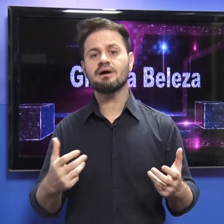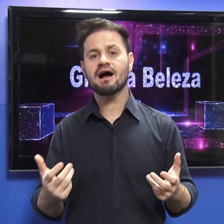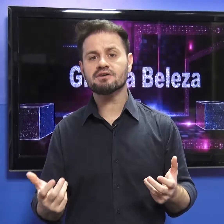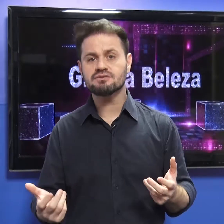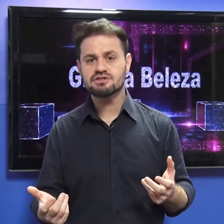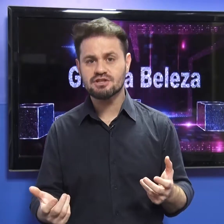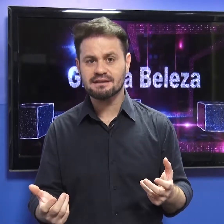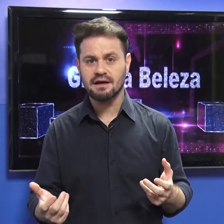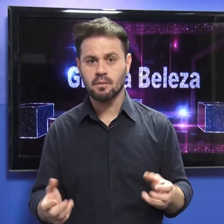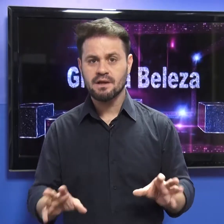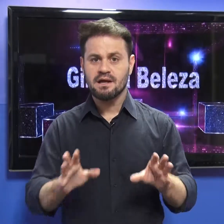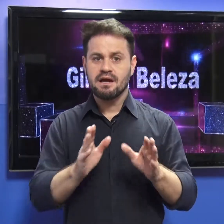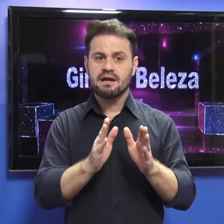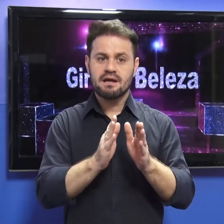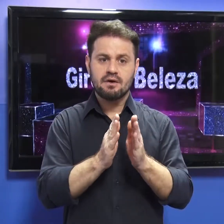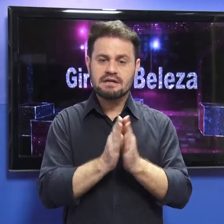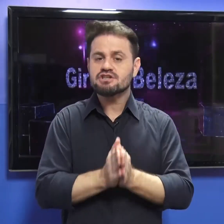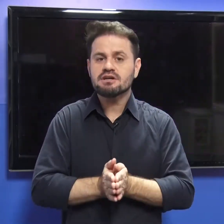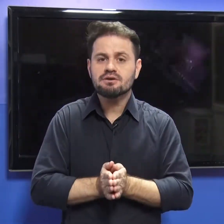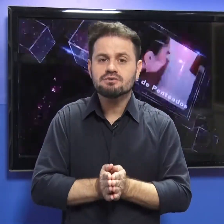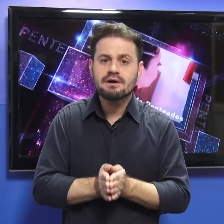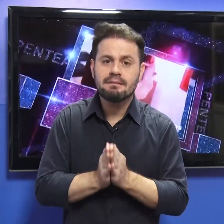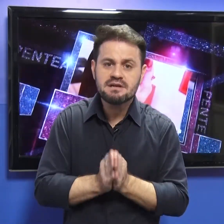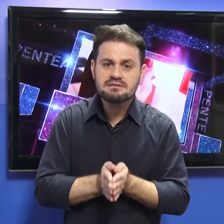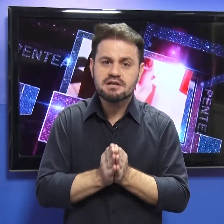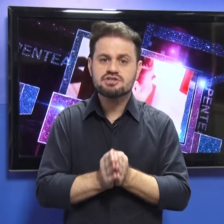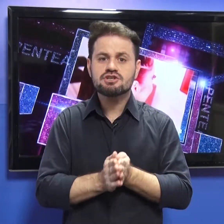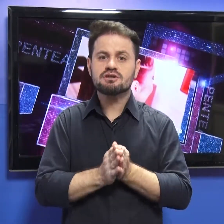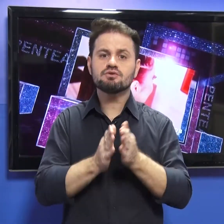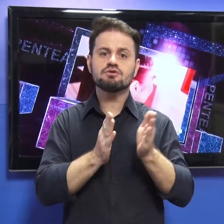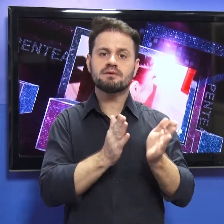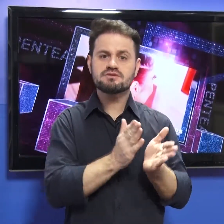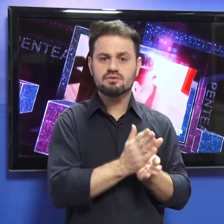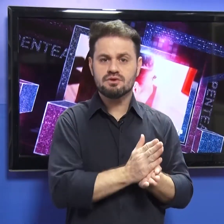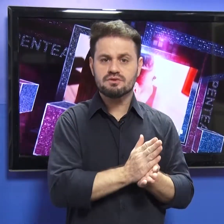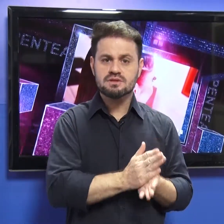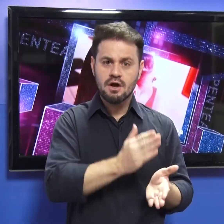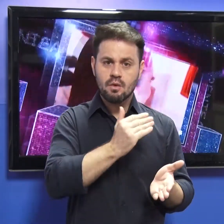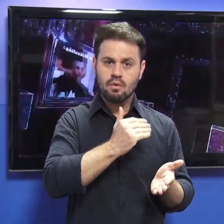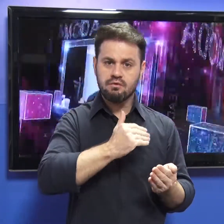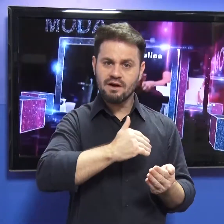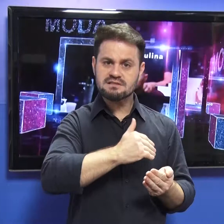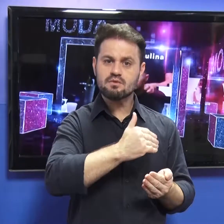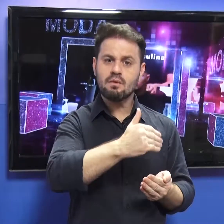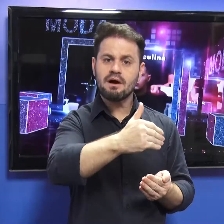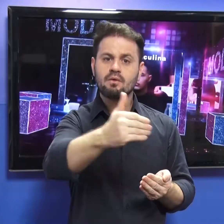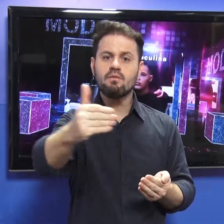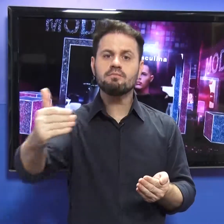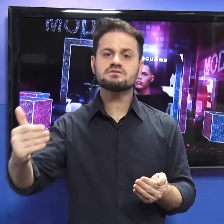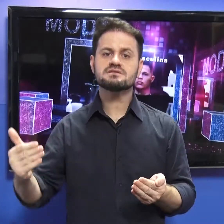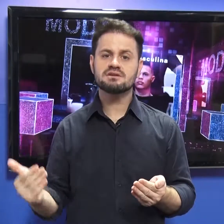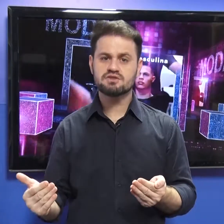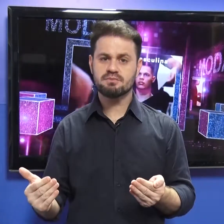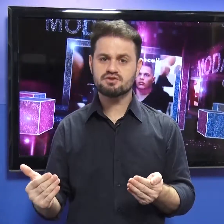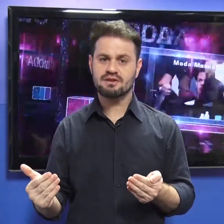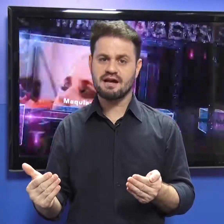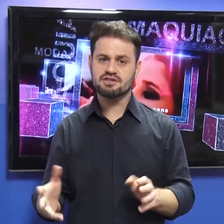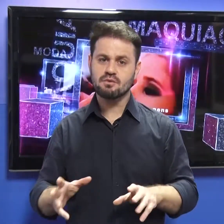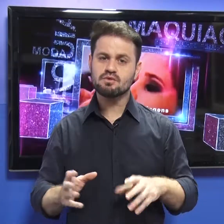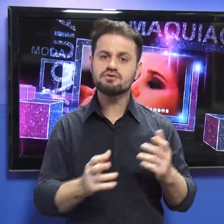árvore de natal com a dica que eu dou é a mesma dica que eu dou para as noivas faça uma composição de personagem o que eu